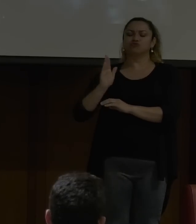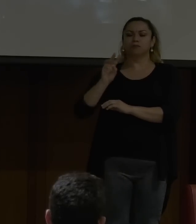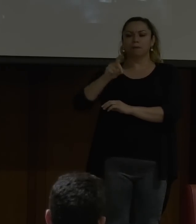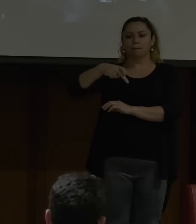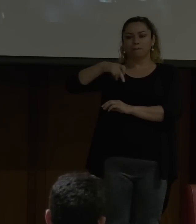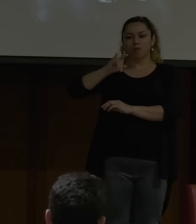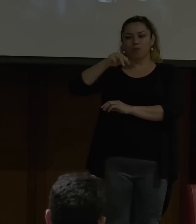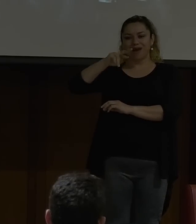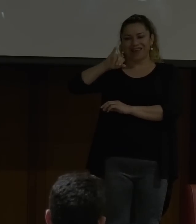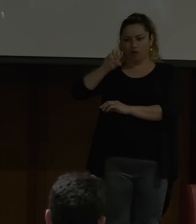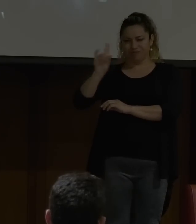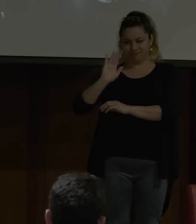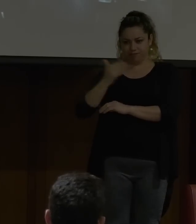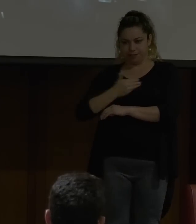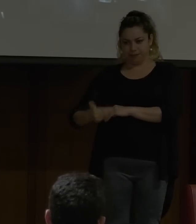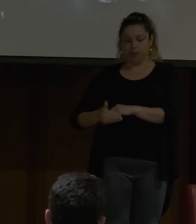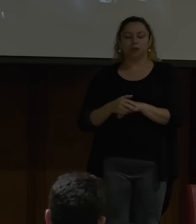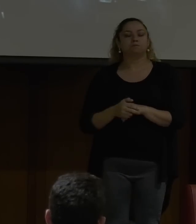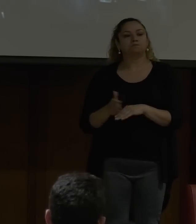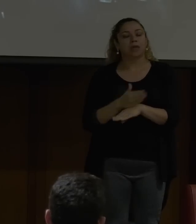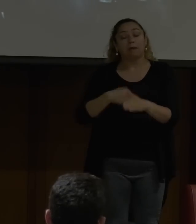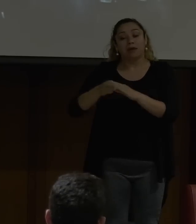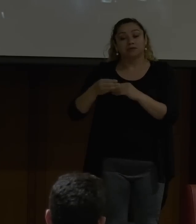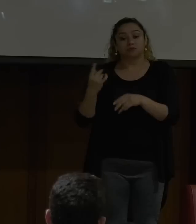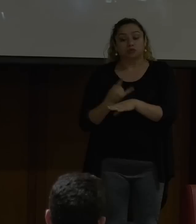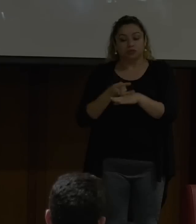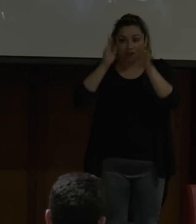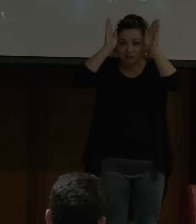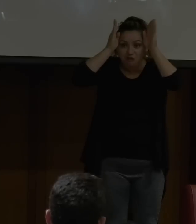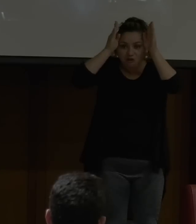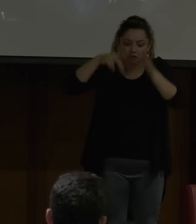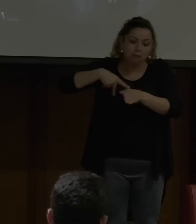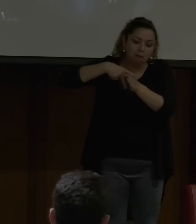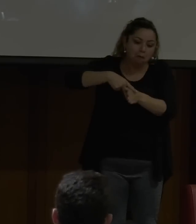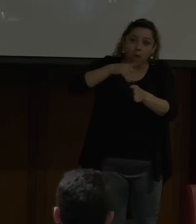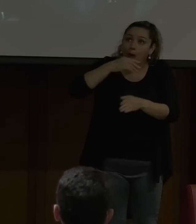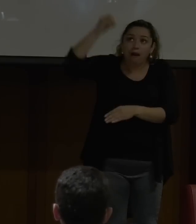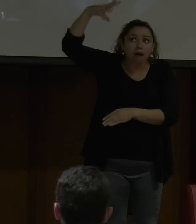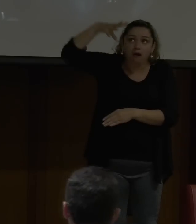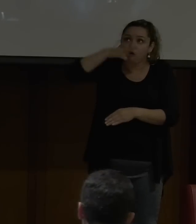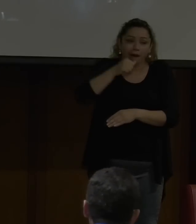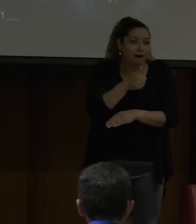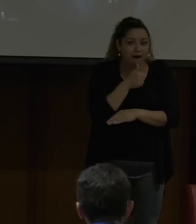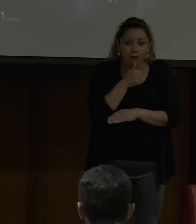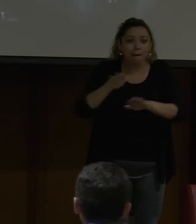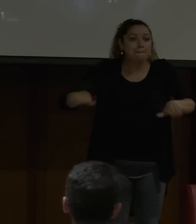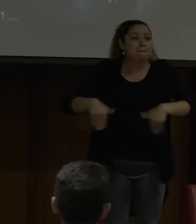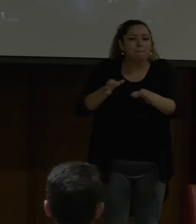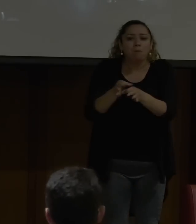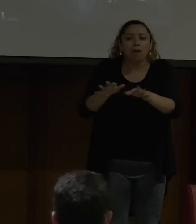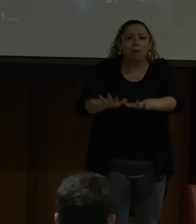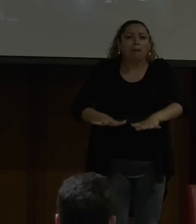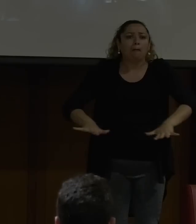comunicación entre los pueblos se hacía a lomo de burro o de mula. No había luz, por supuesto, no había agua, y el pozo quedaba